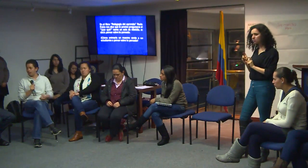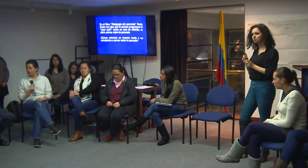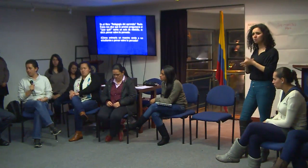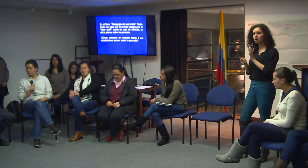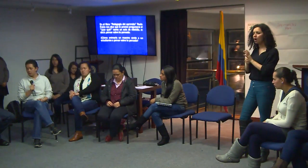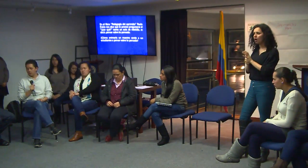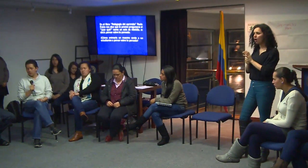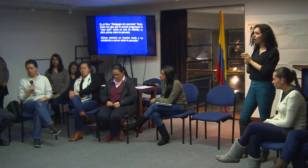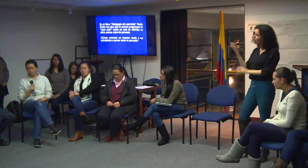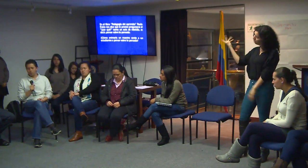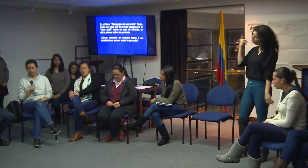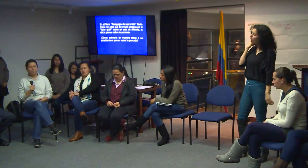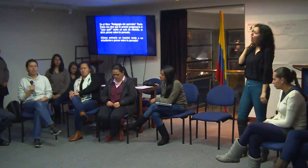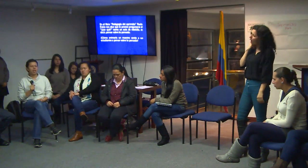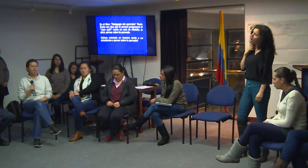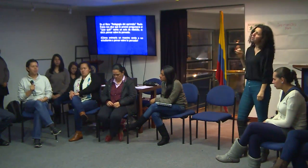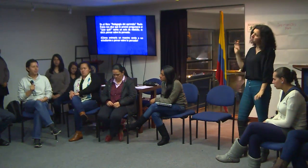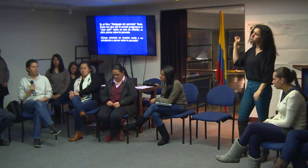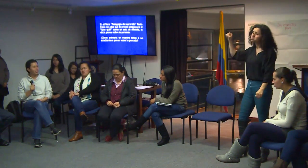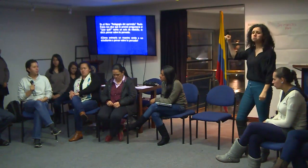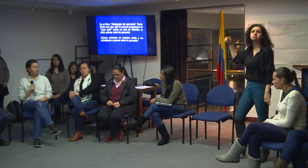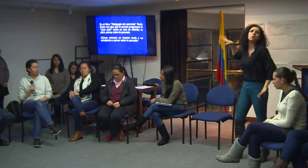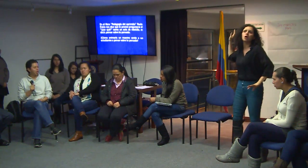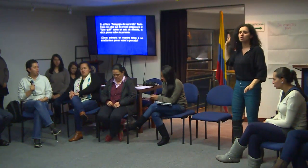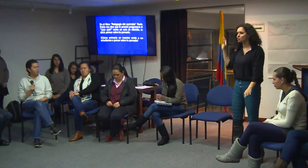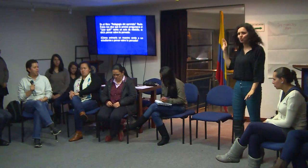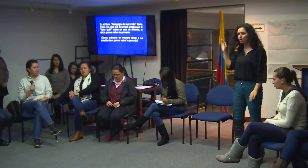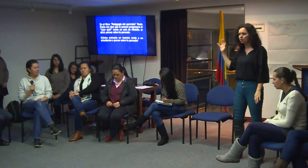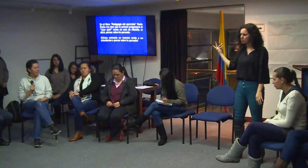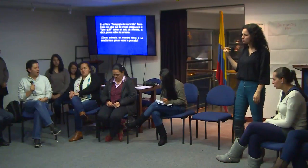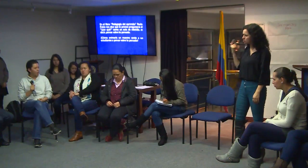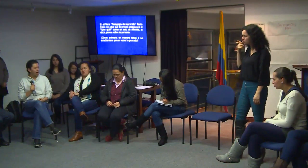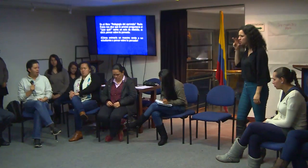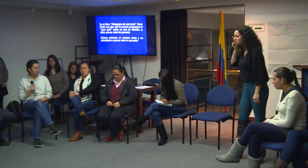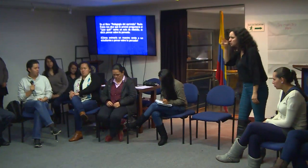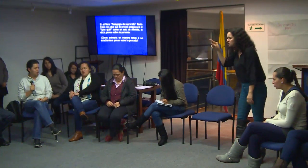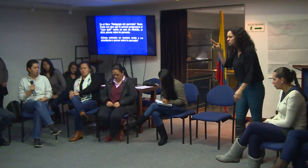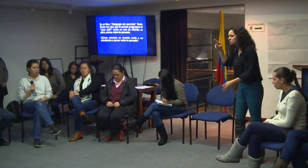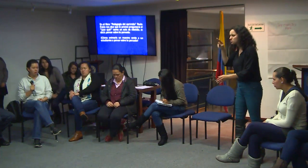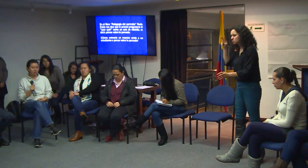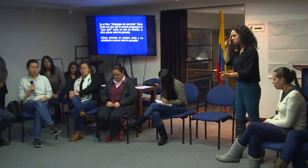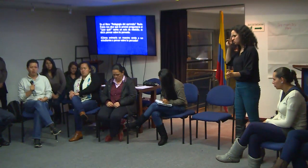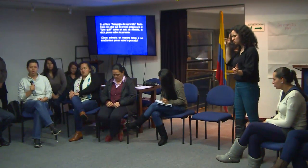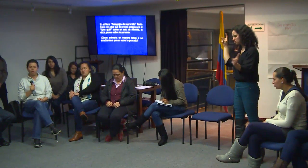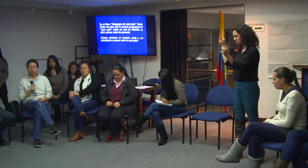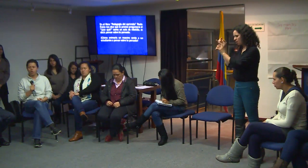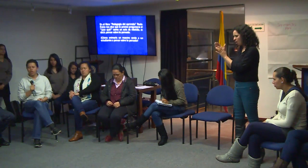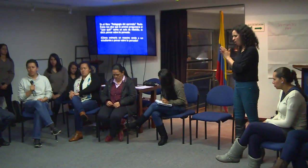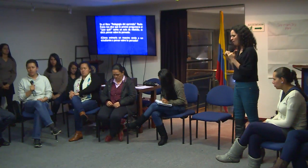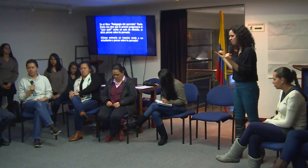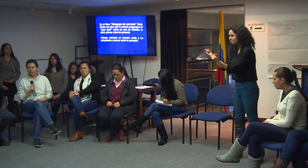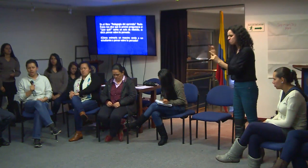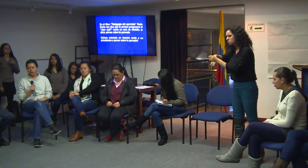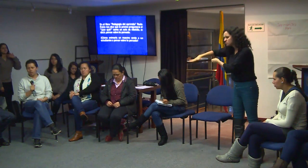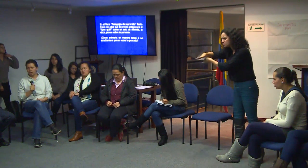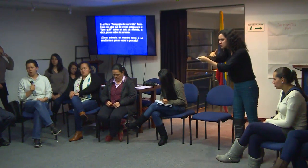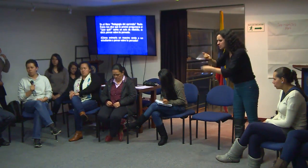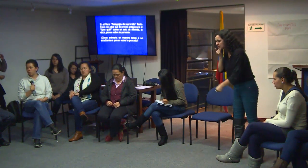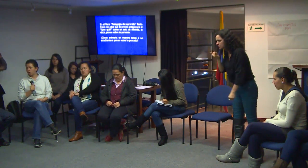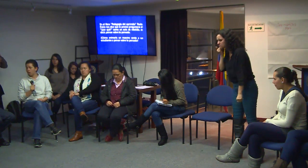quedé, sino se permita ir más allá, se permita repensar y reevaluar la situación de lo que está viviendo y desde ahí